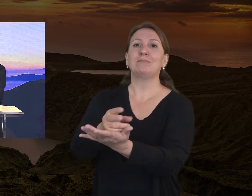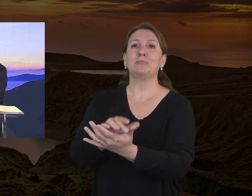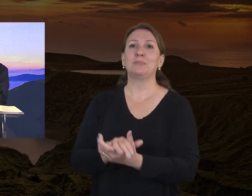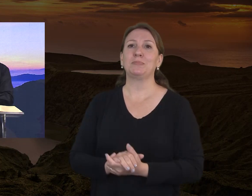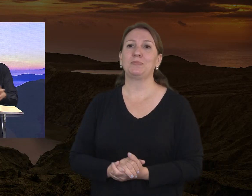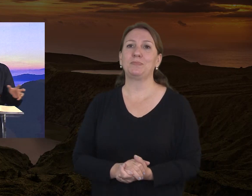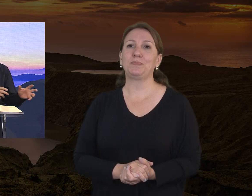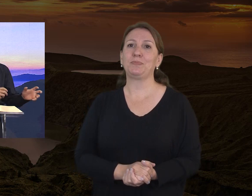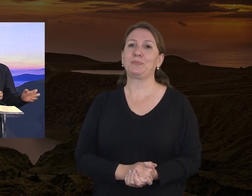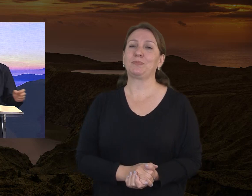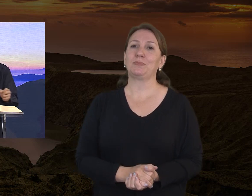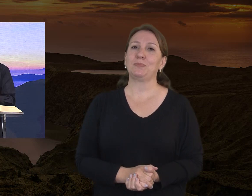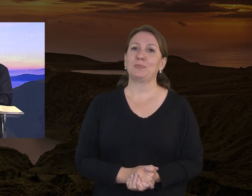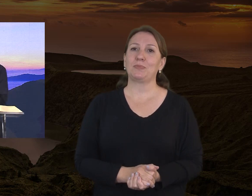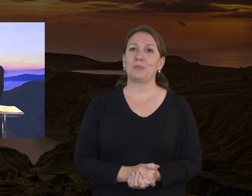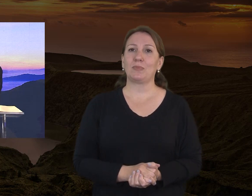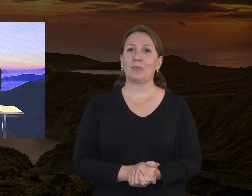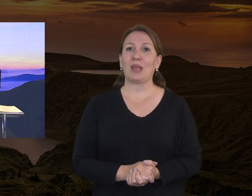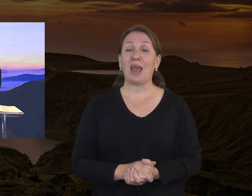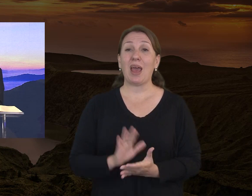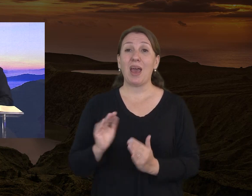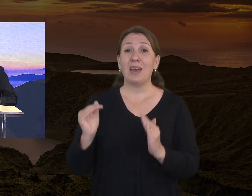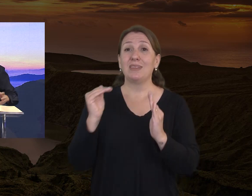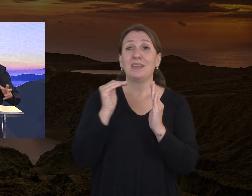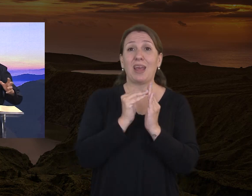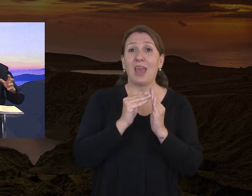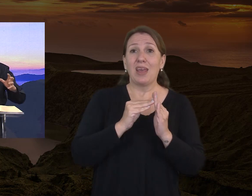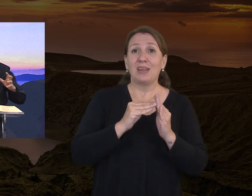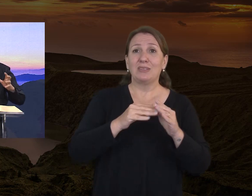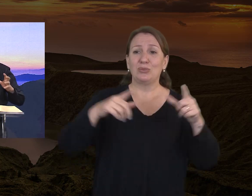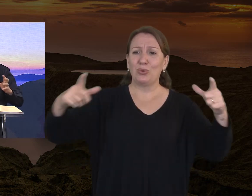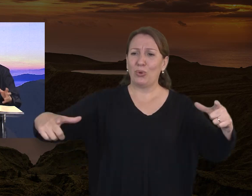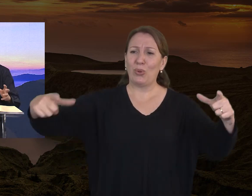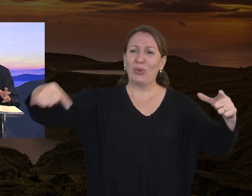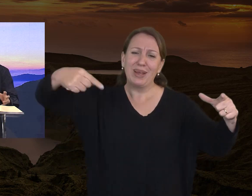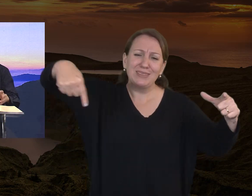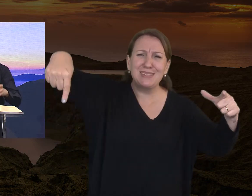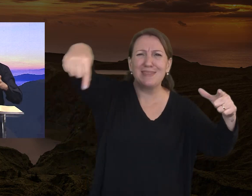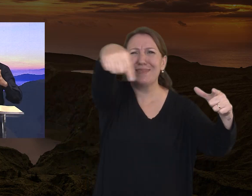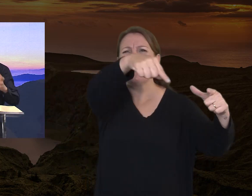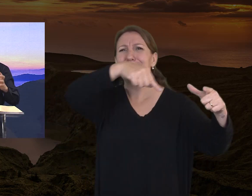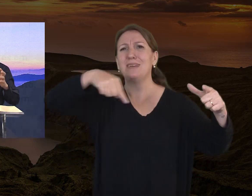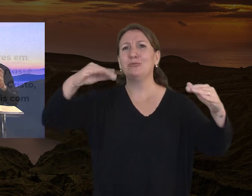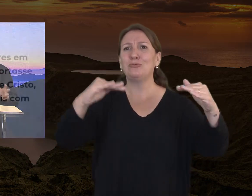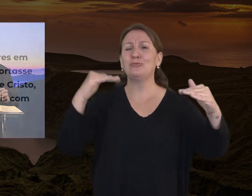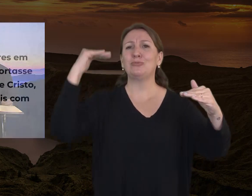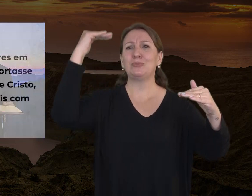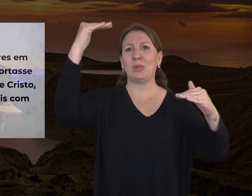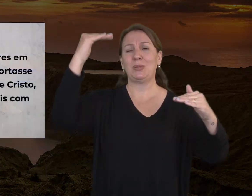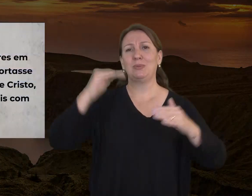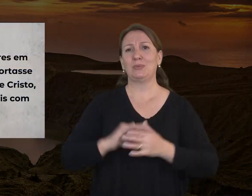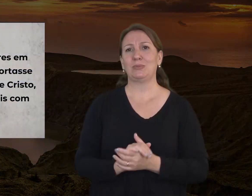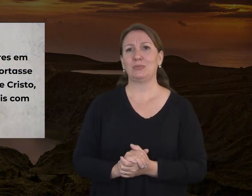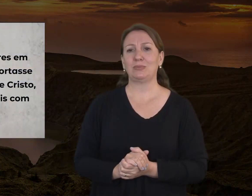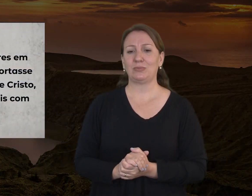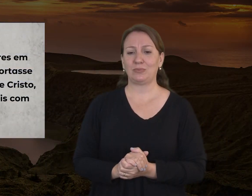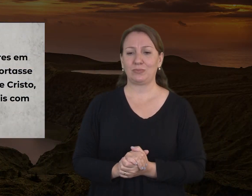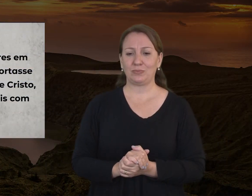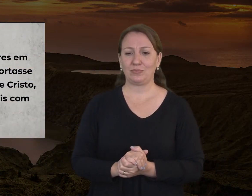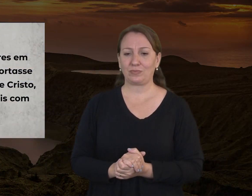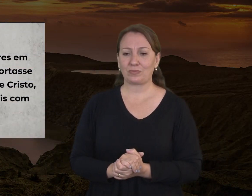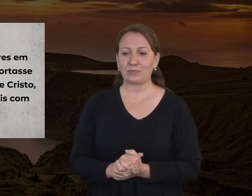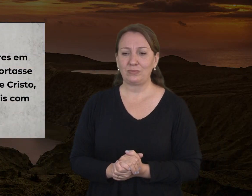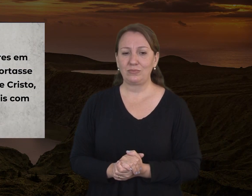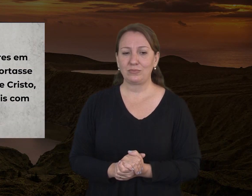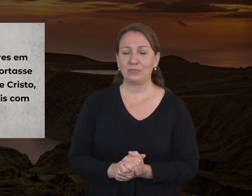nova etapa é introduzir você no Santo dos Santos. Então, como se Deus exortasse por nosso intermédio, em nome